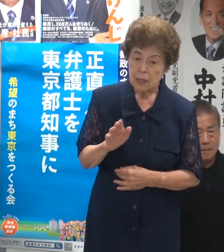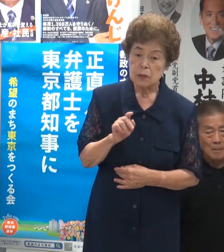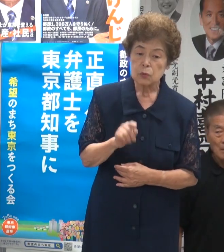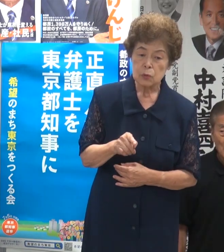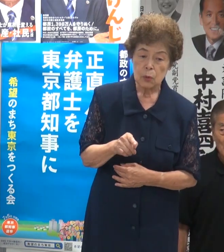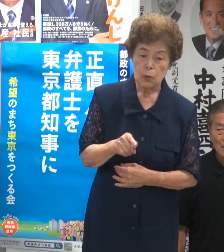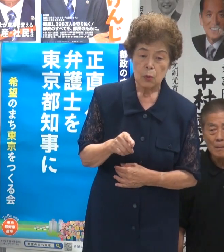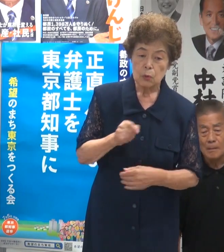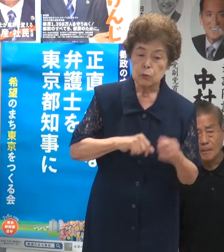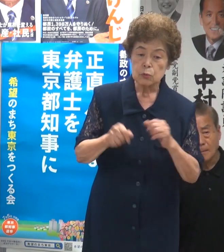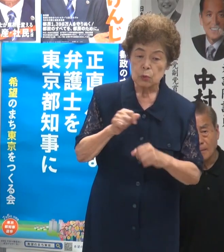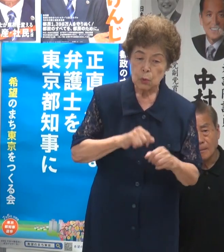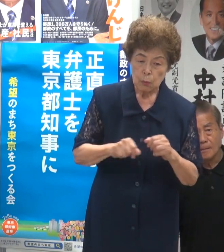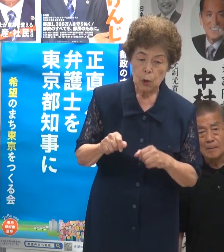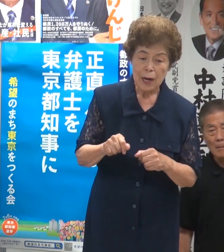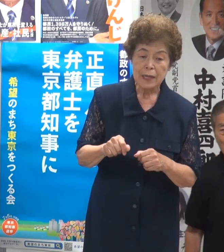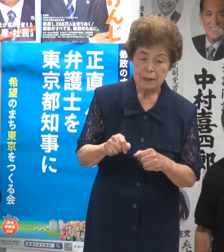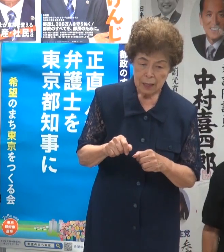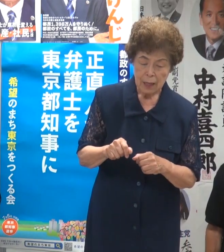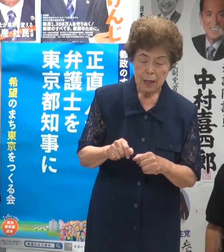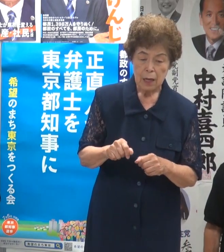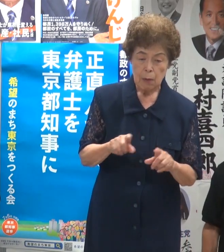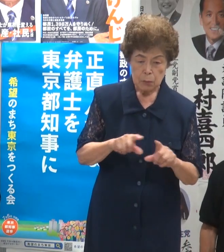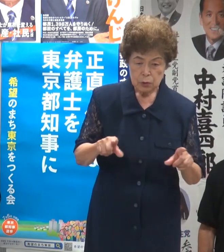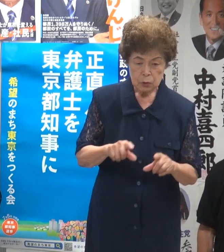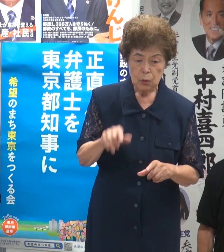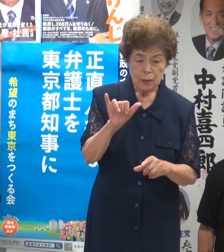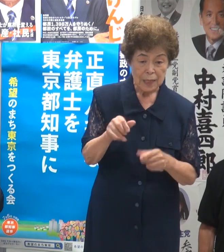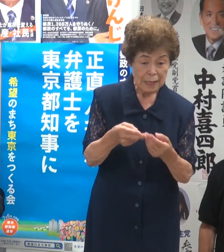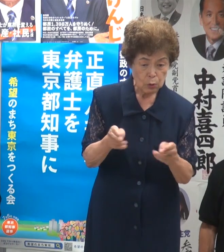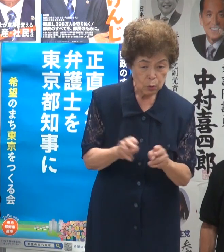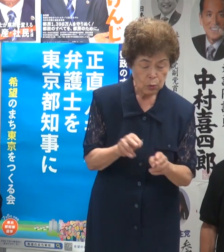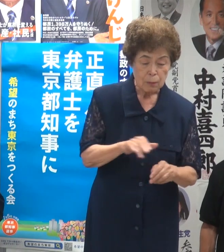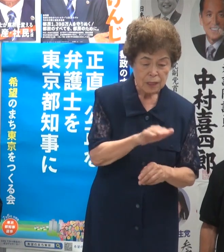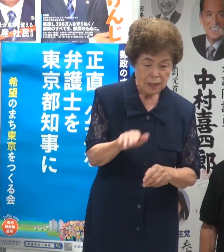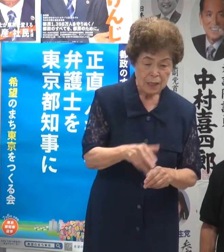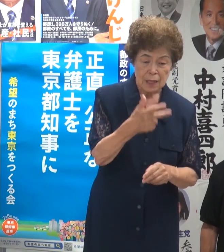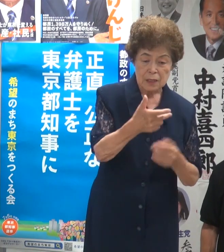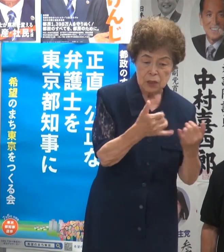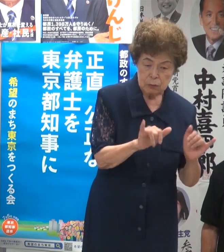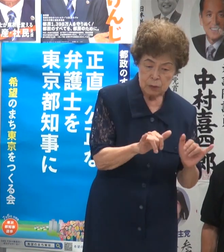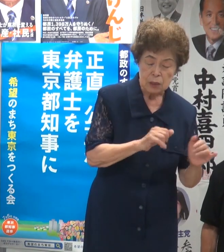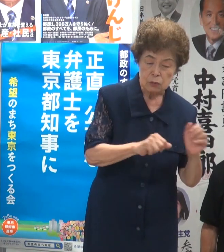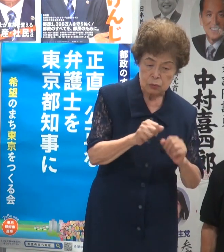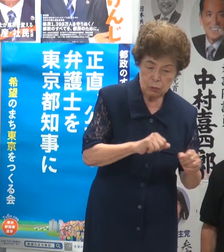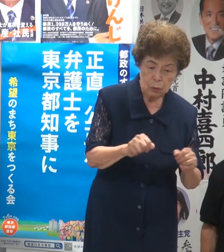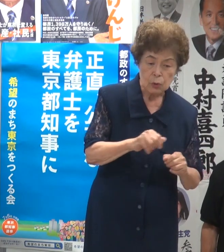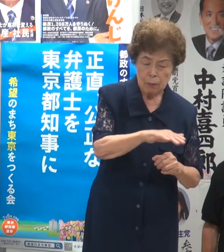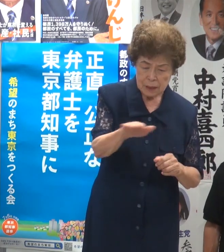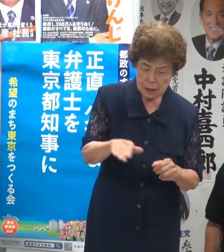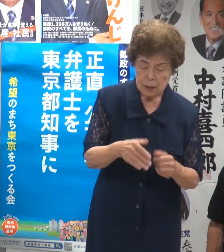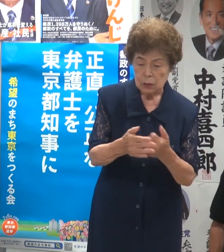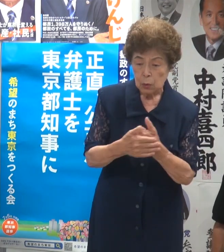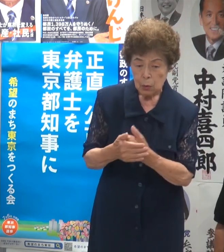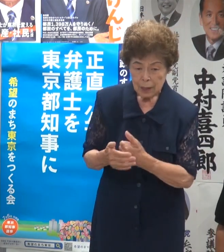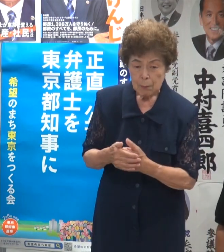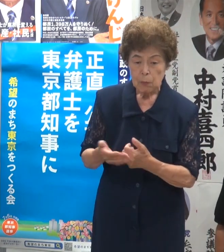う運動もあって、もちろん野党の皆さんの応援とか市民運動労働団体の応援もあるんです